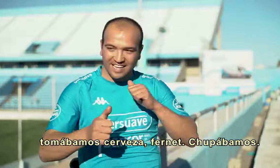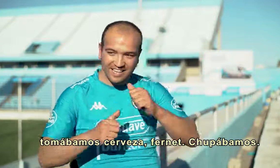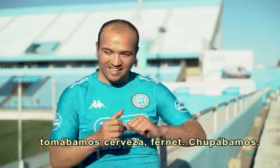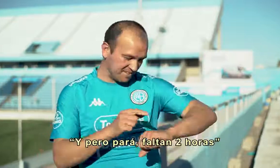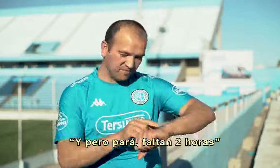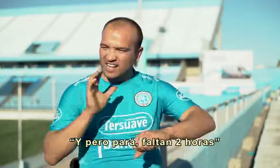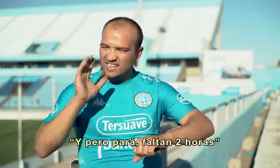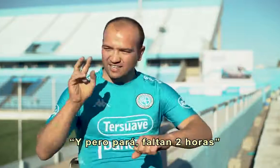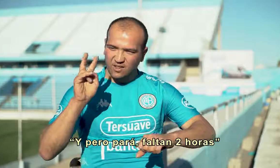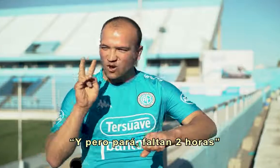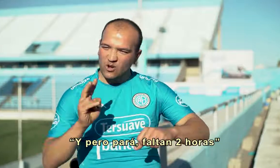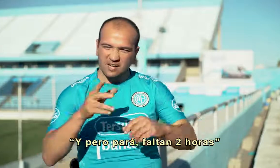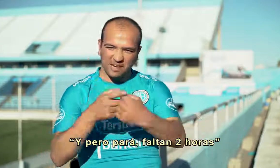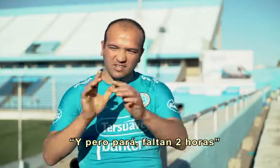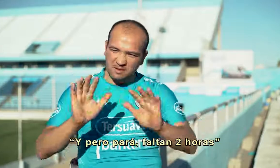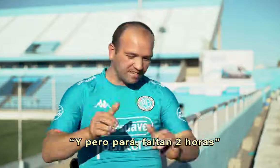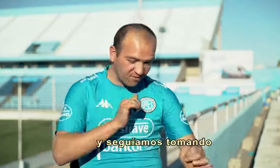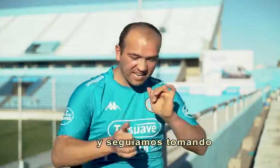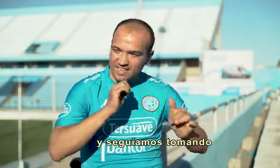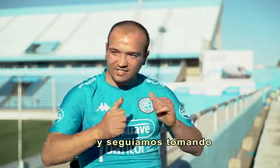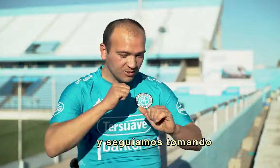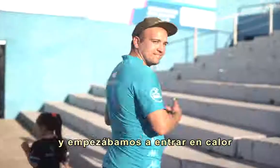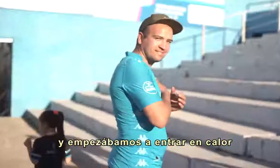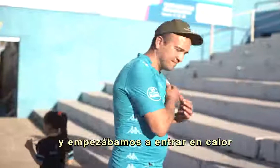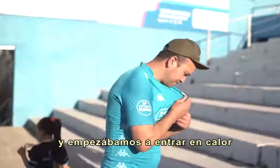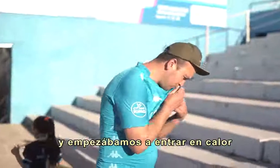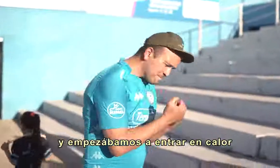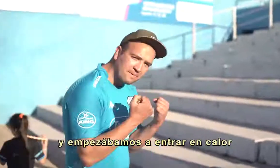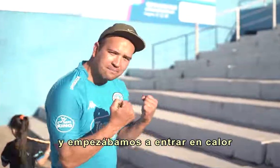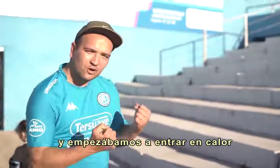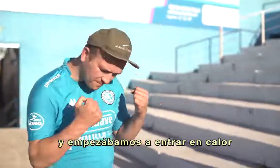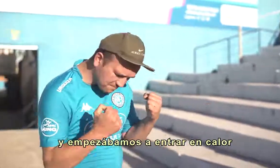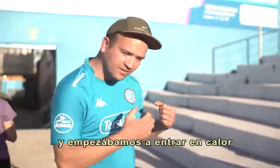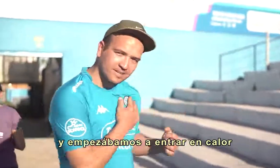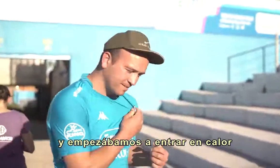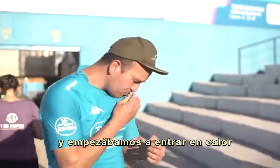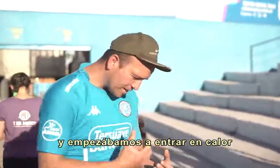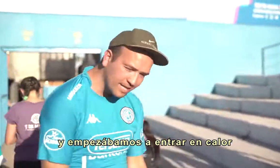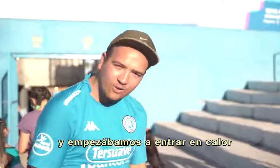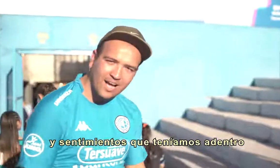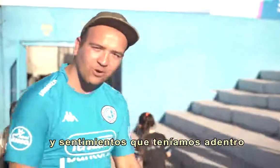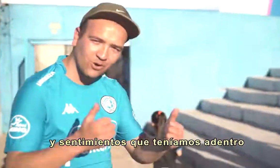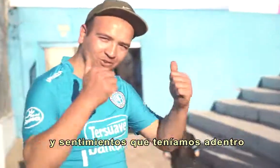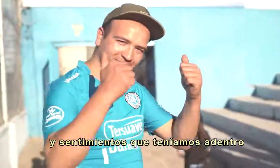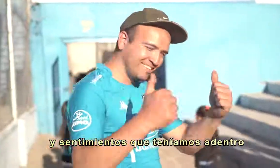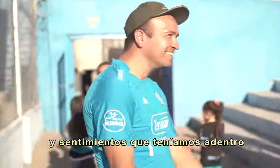fernet, chupábamos. Y pero pará, faltan 2 horas y seguíamos tomando. Empezamos a entrar en calor y sentimientos